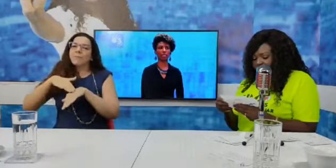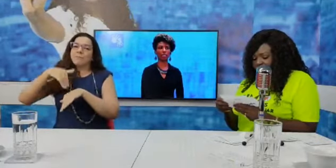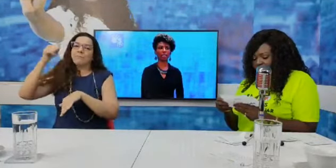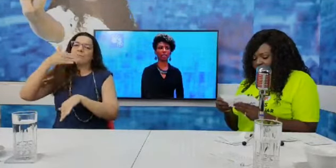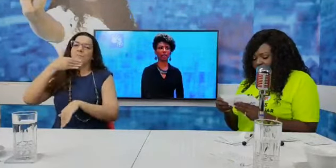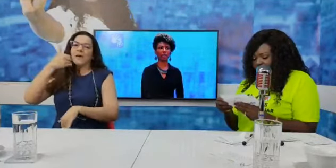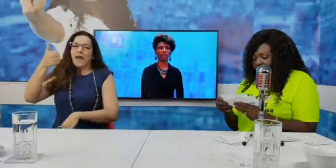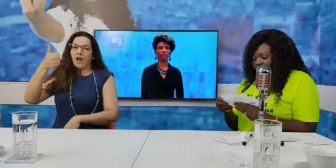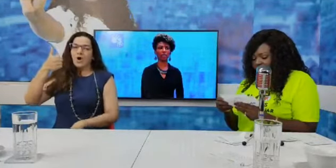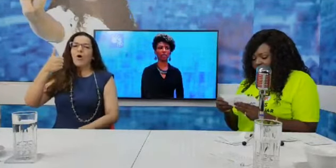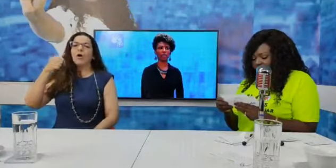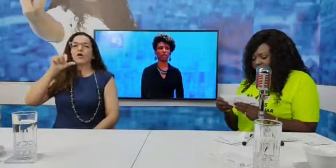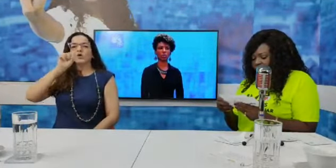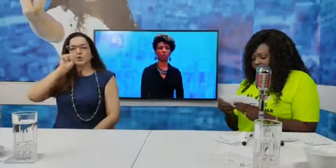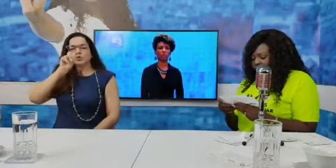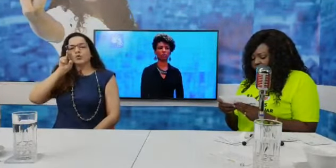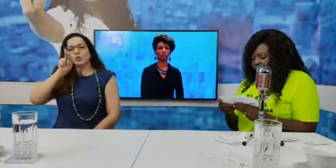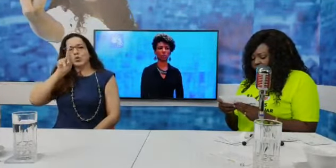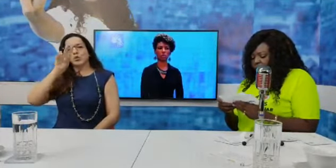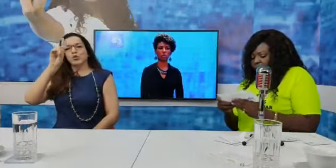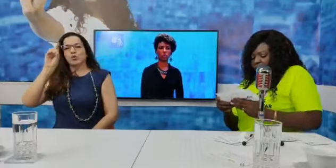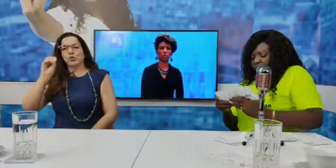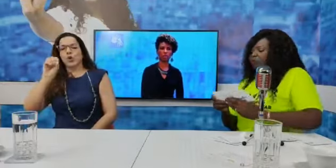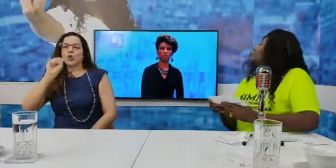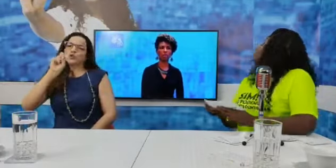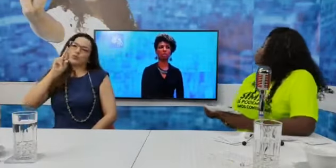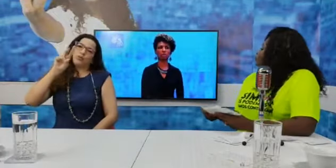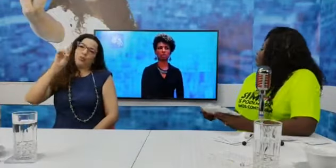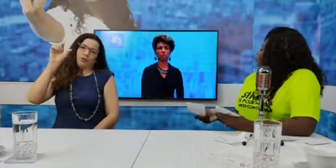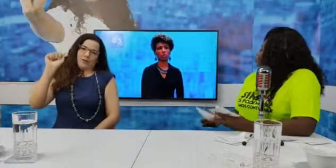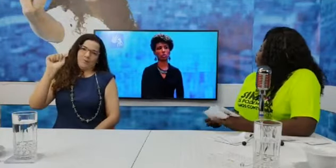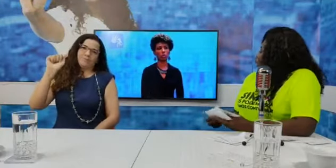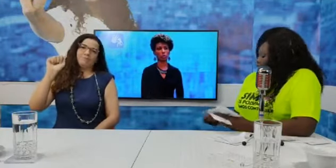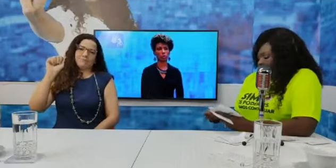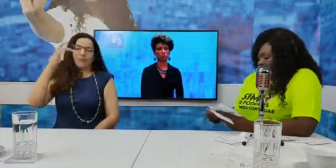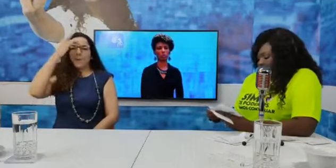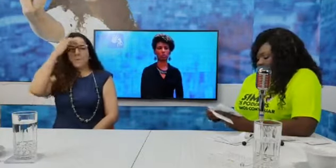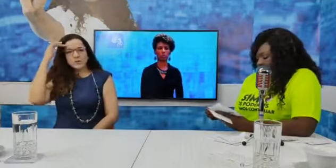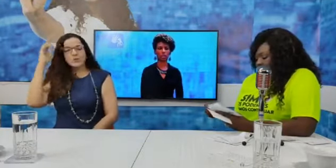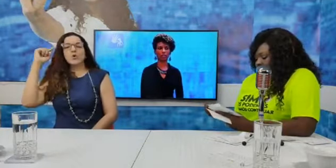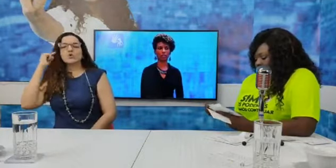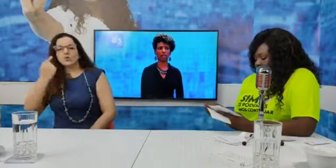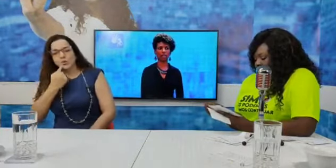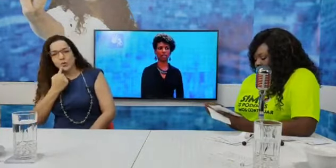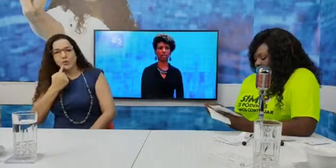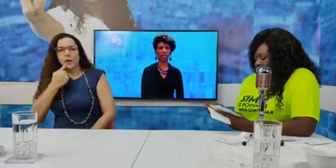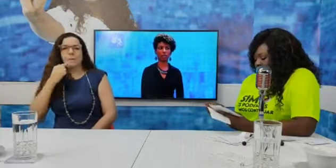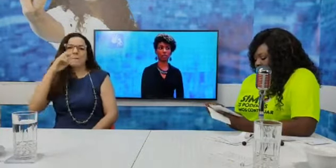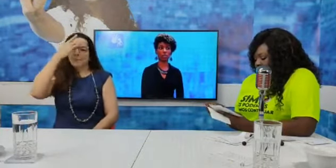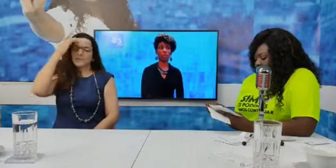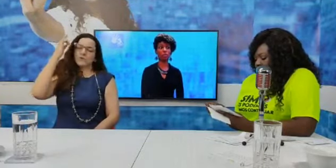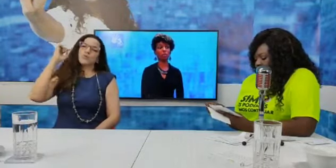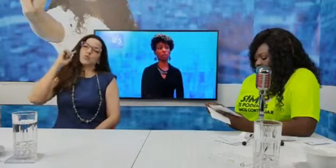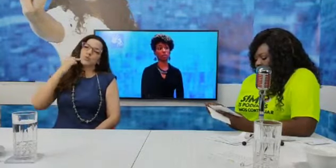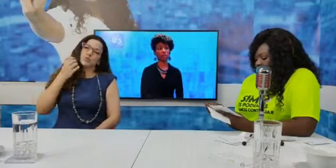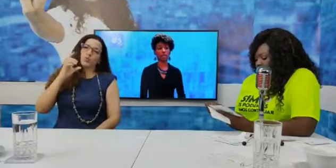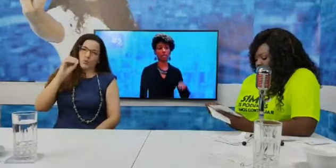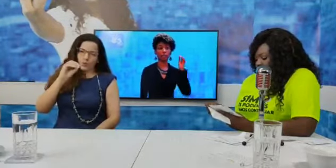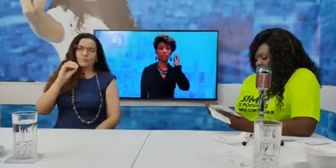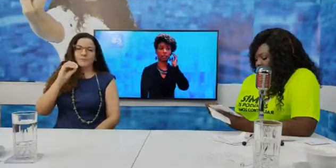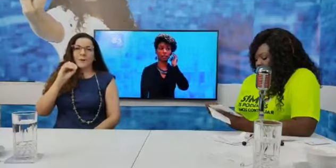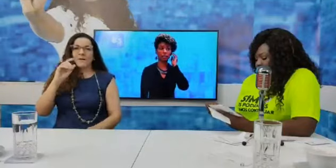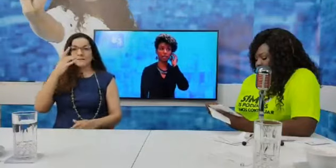mais adequada. Ou então, pessoa surda, ou surda, ou surdo, certo? Essa seria a pessoa surda,